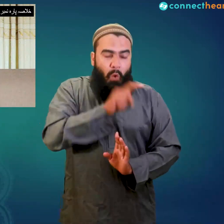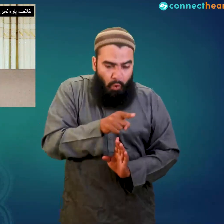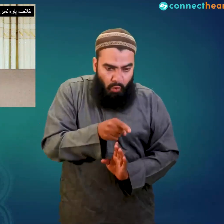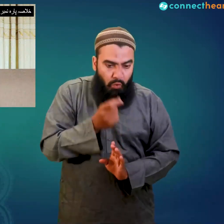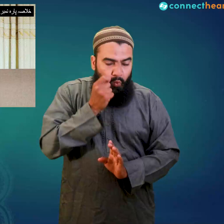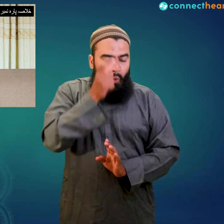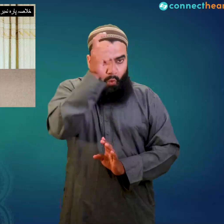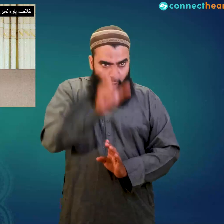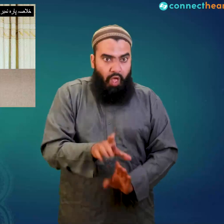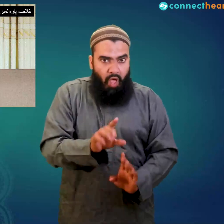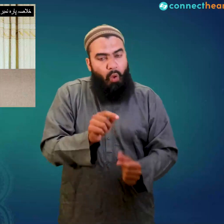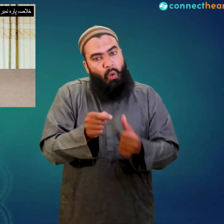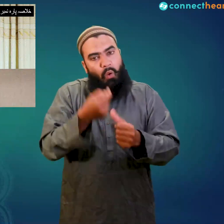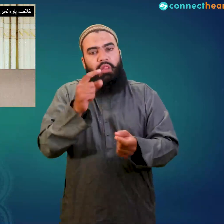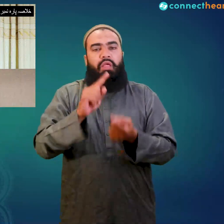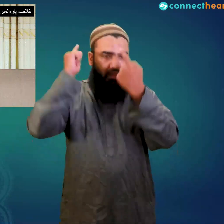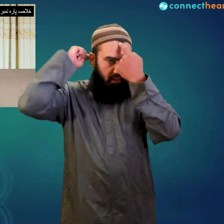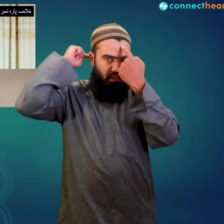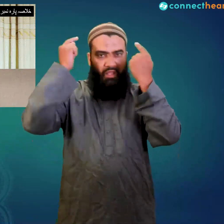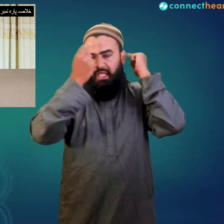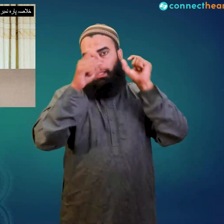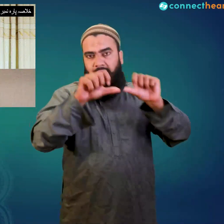دینا آپ کے اختیار میں نہیں رکھا گیا۔